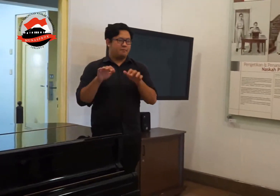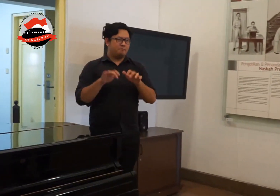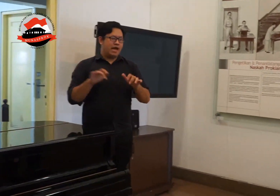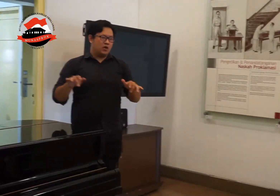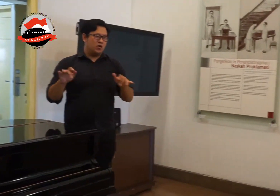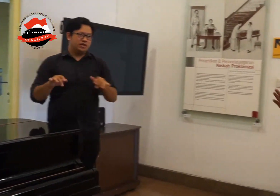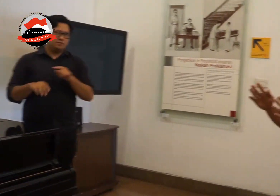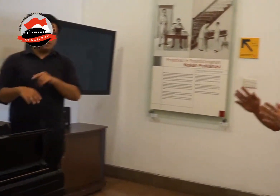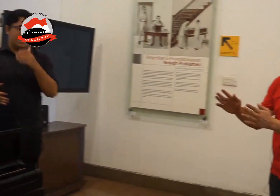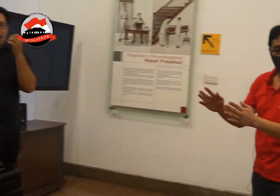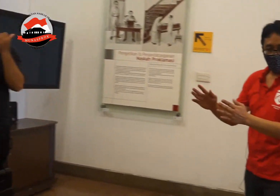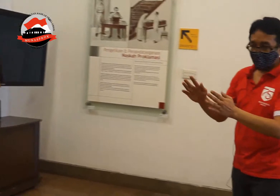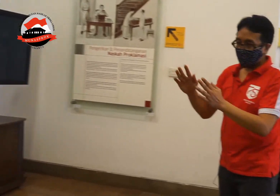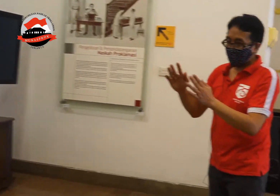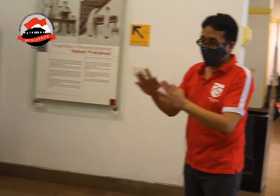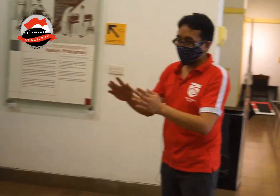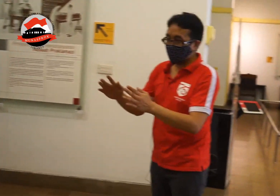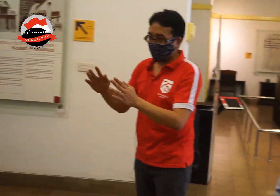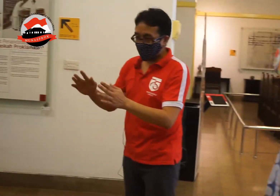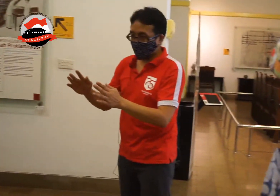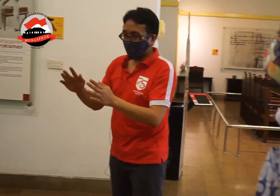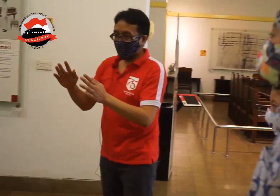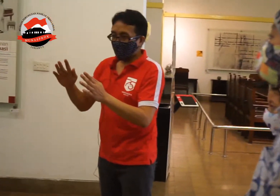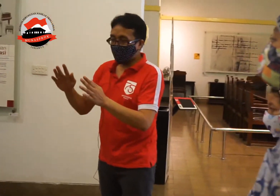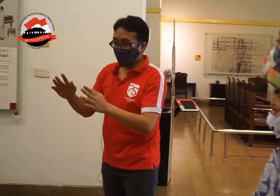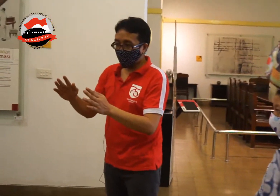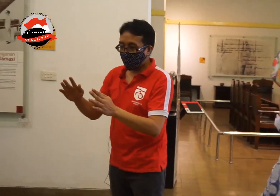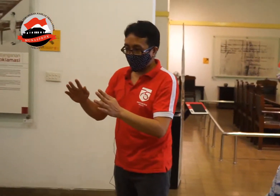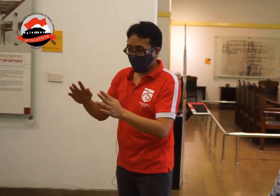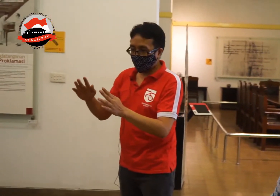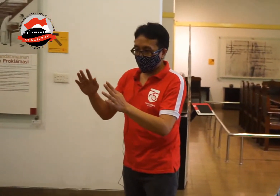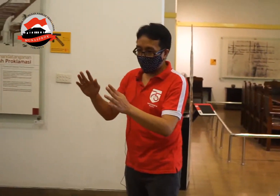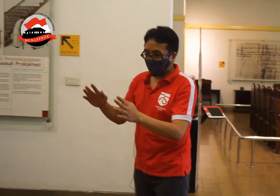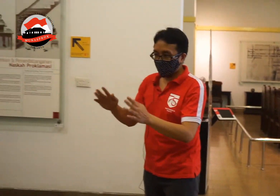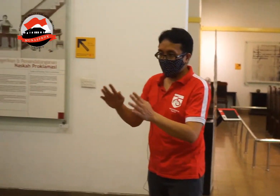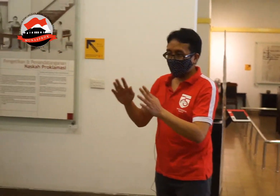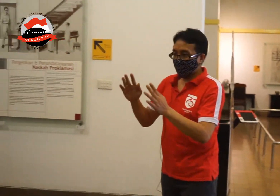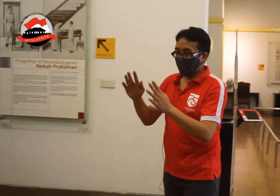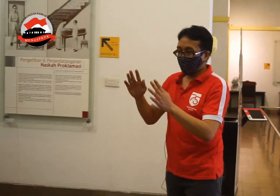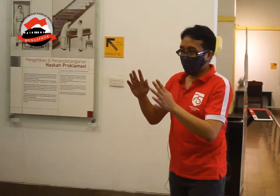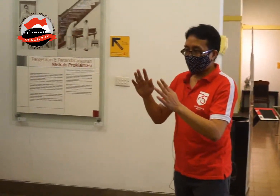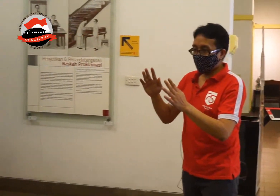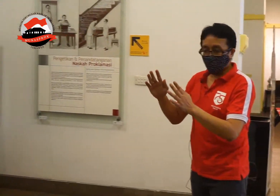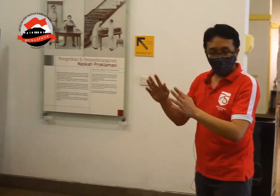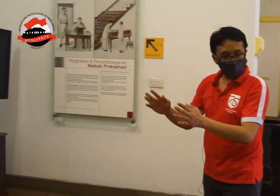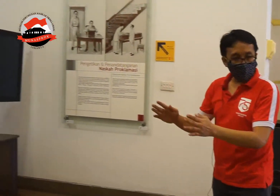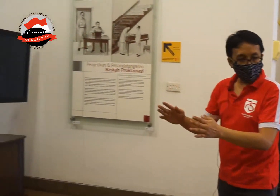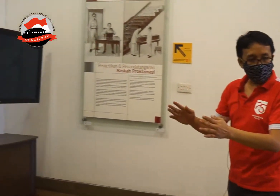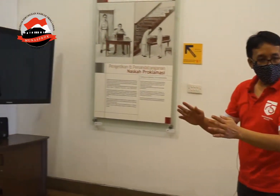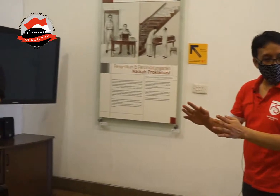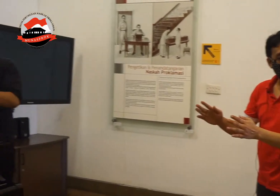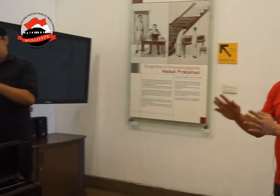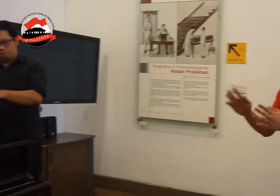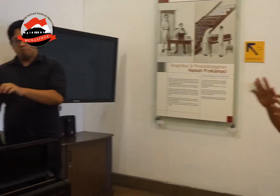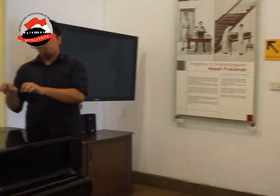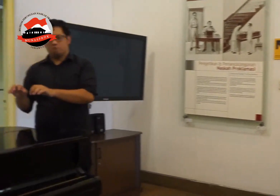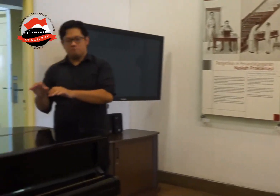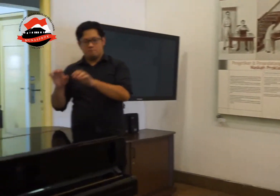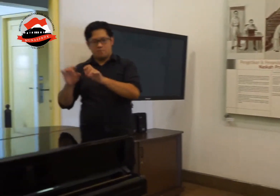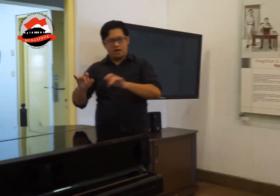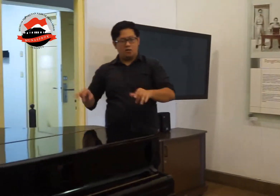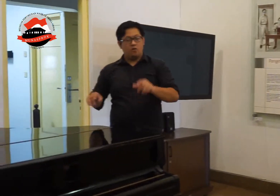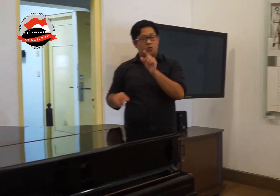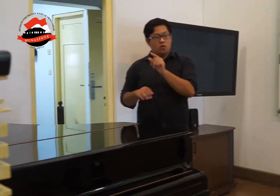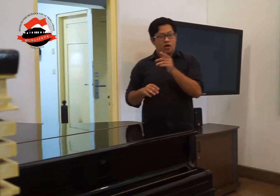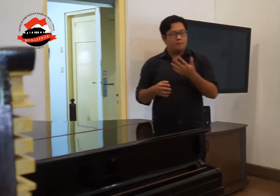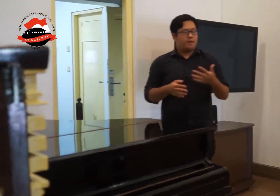tidak asli, hanya replika, namun tetap museum harus mengadakan sebuah piano untuk